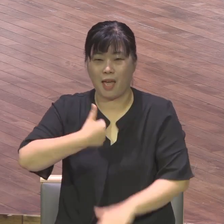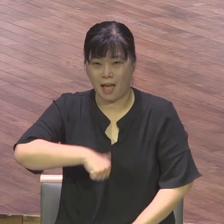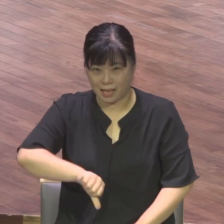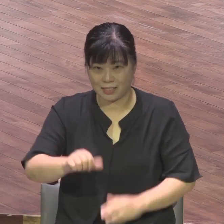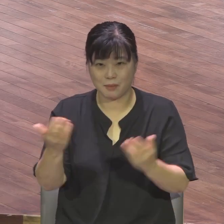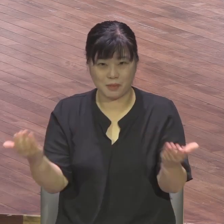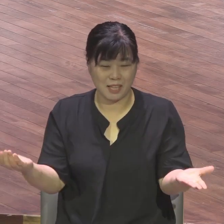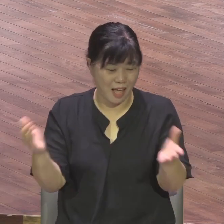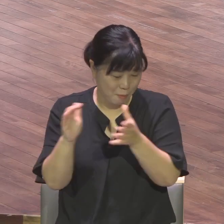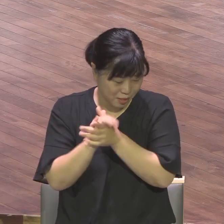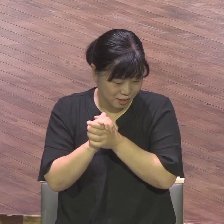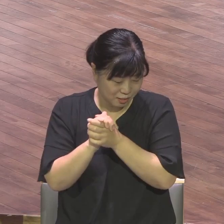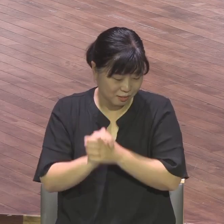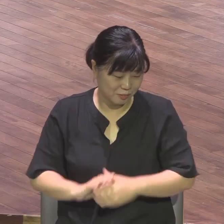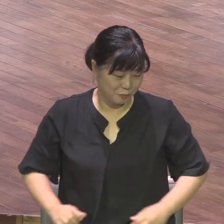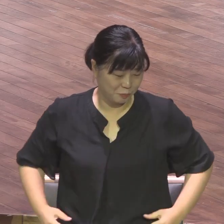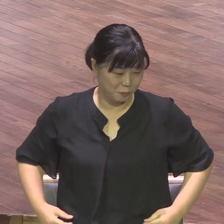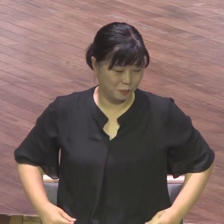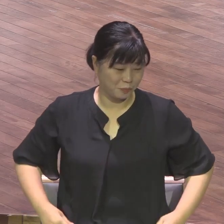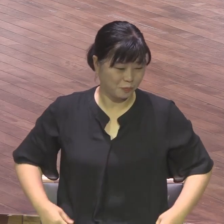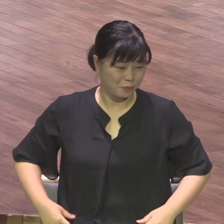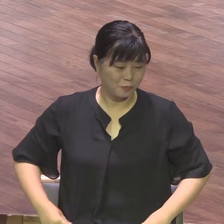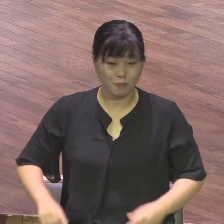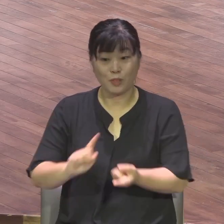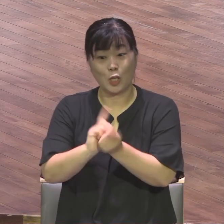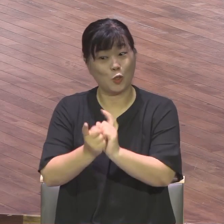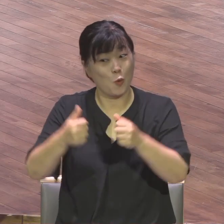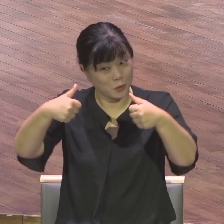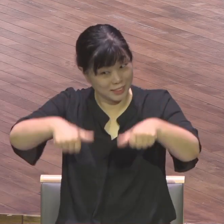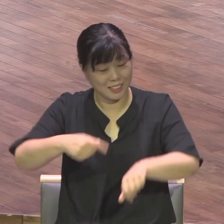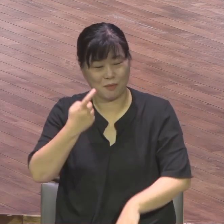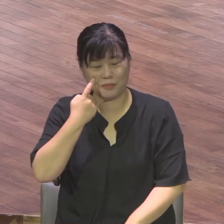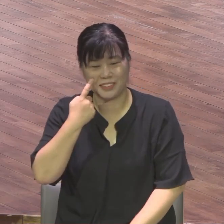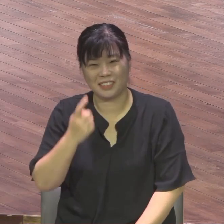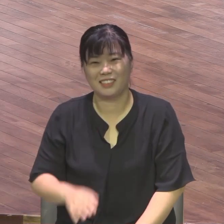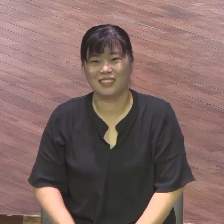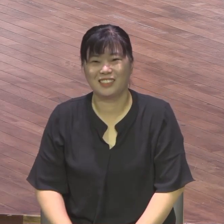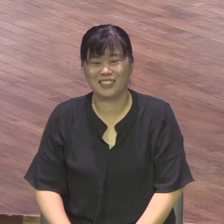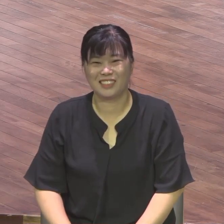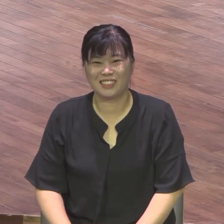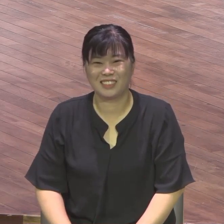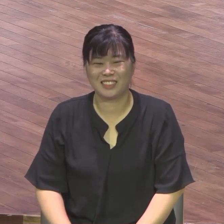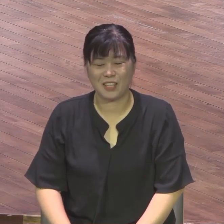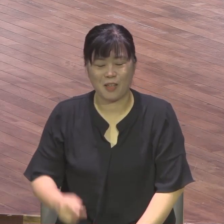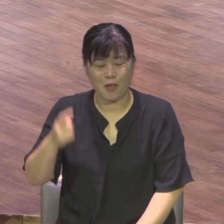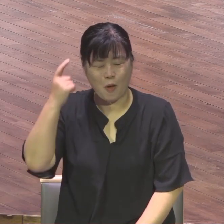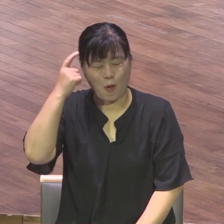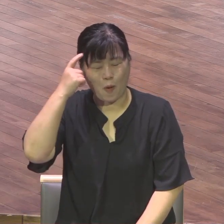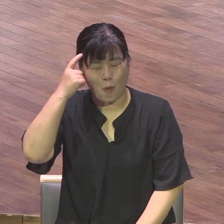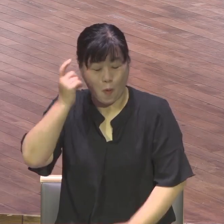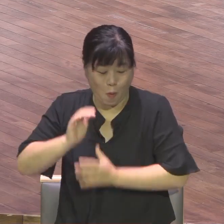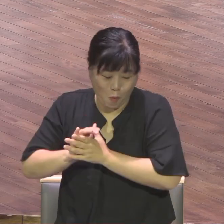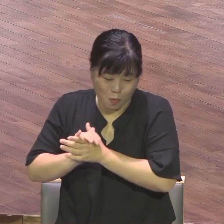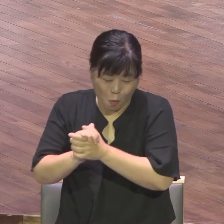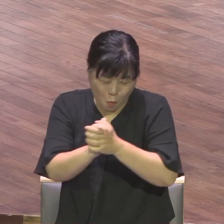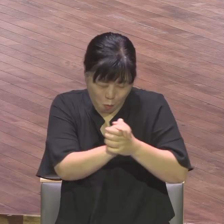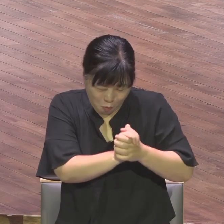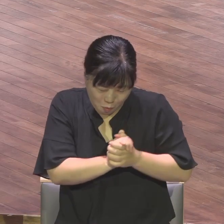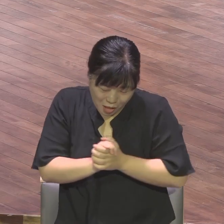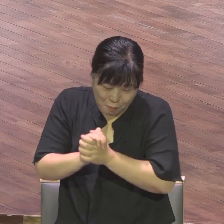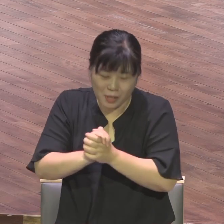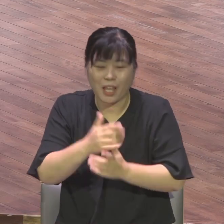아들이십니다. 아멘. 우리 해외 친구들 같이 서로 다 인사합시다. 화평의 복음 전도자가 됩시다.